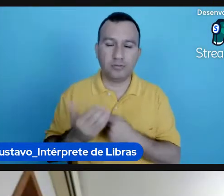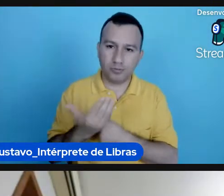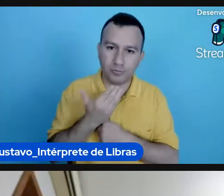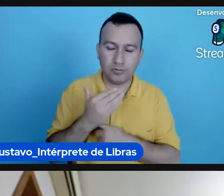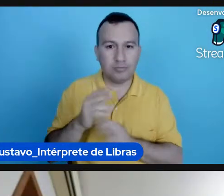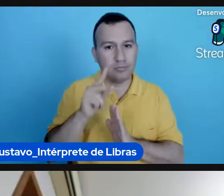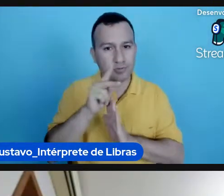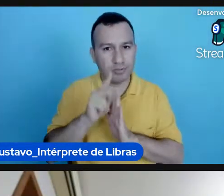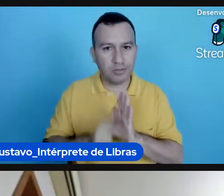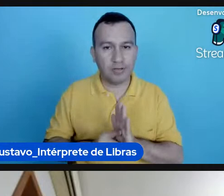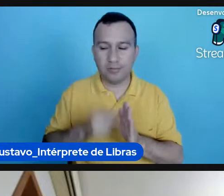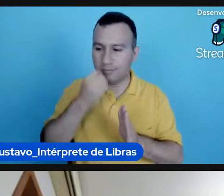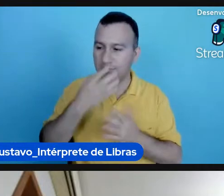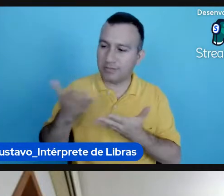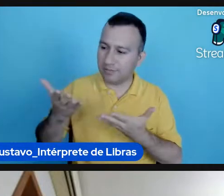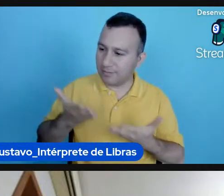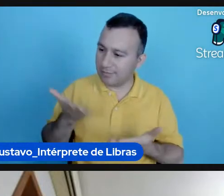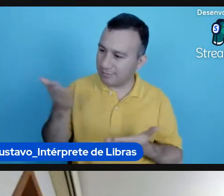para a fala.